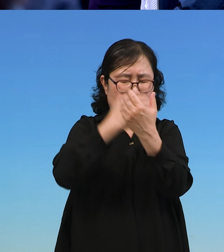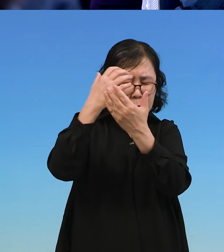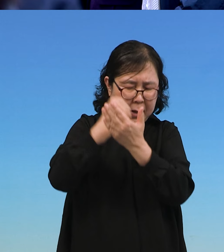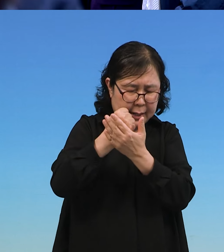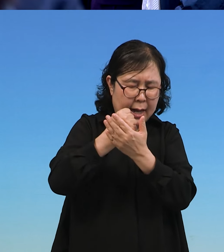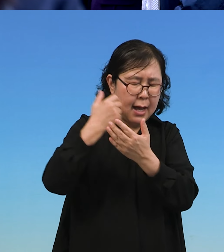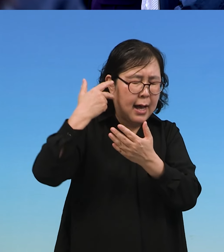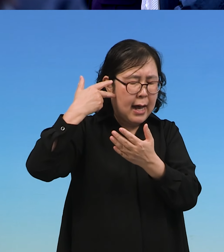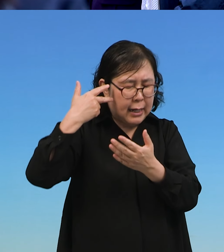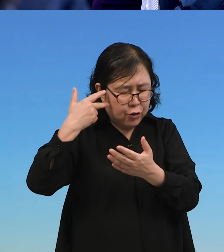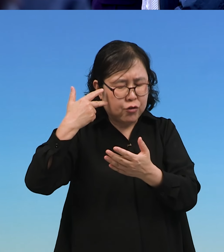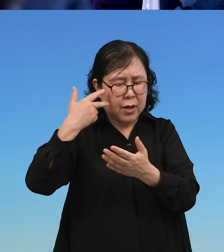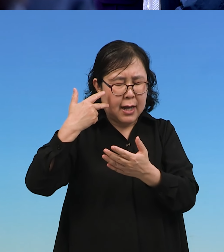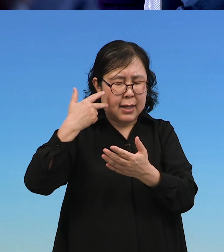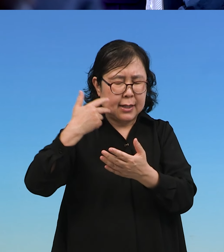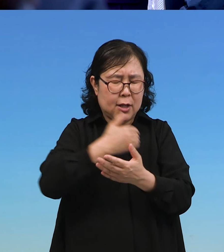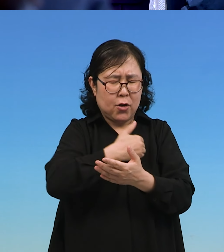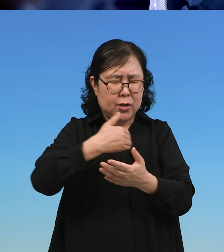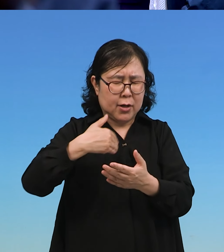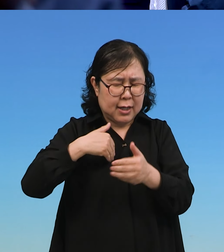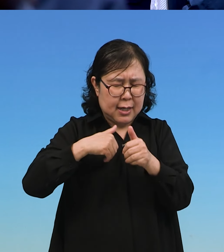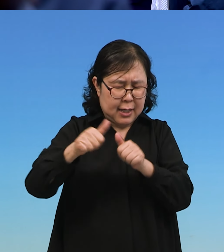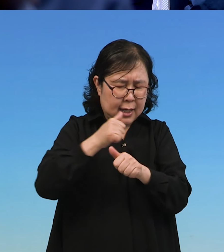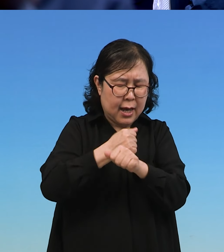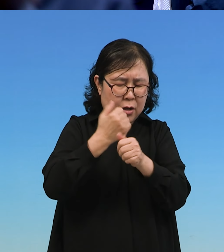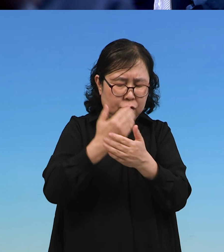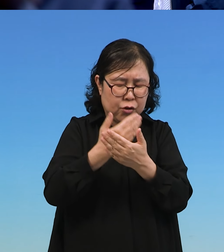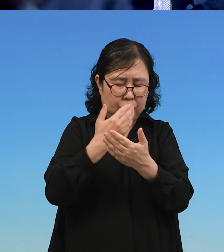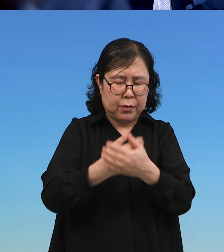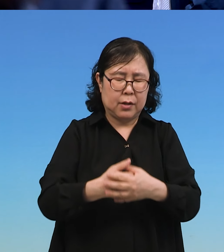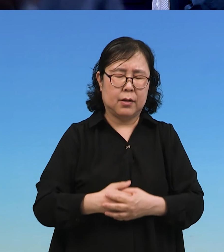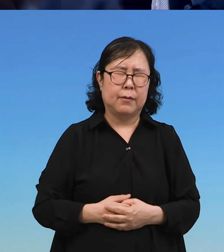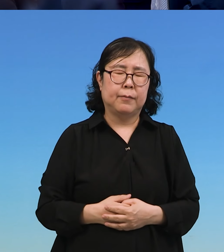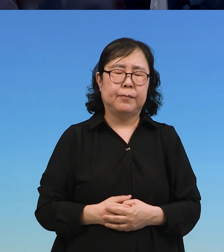있는 은혜의 공급이 있도록 함께하여